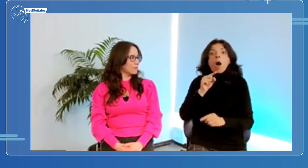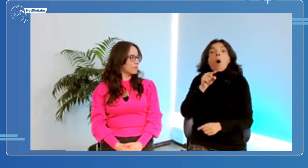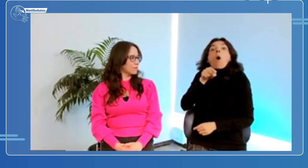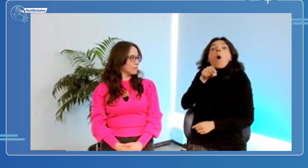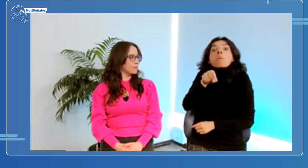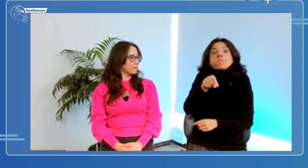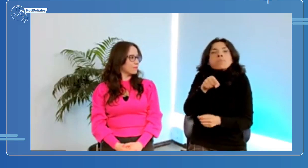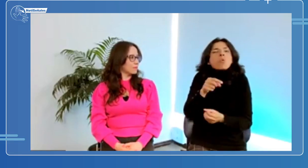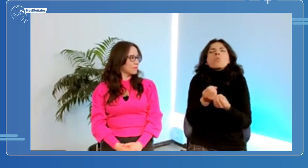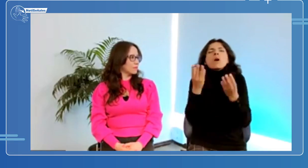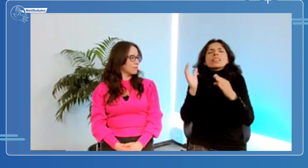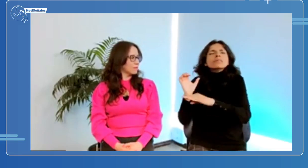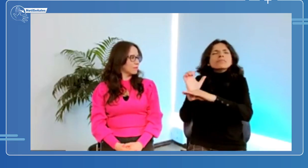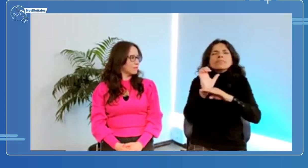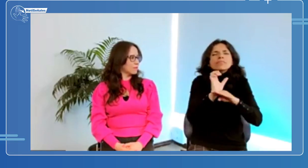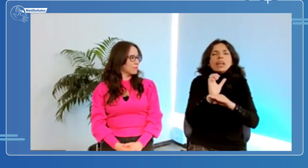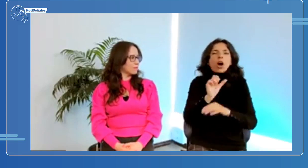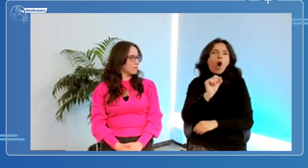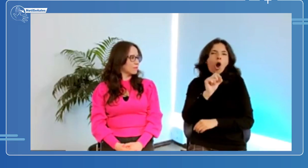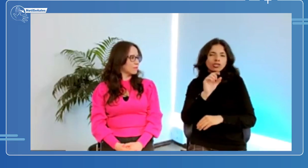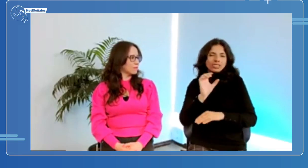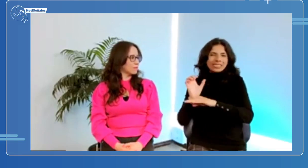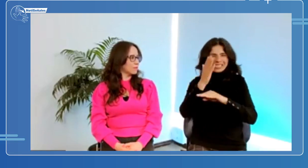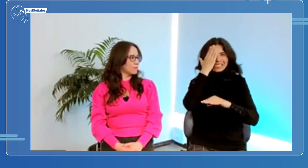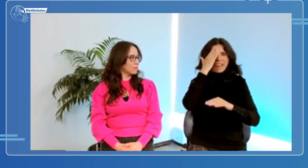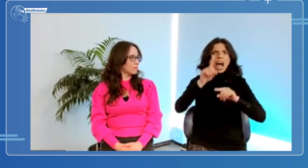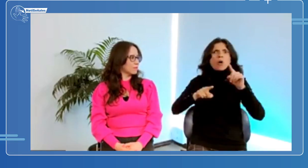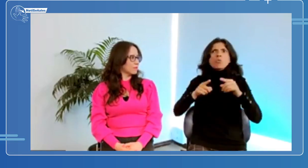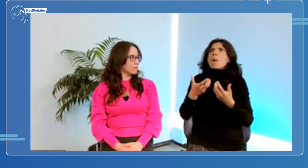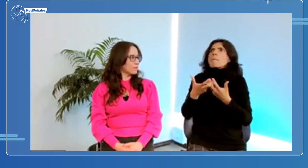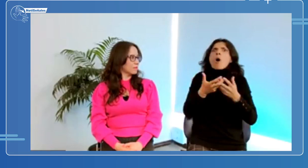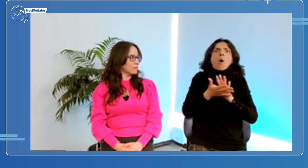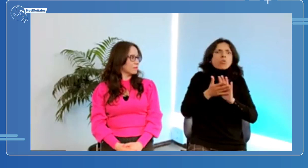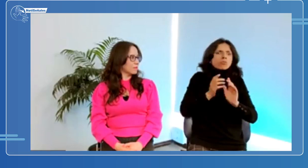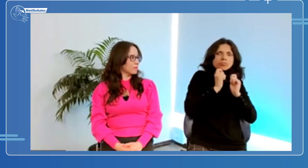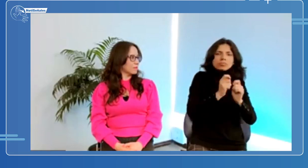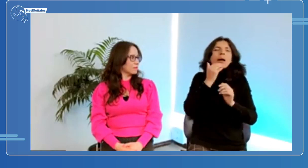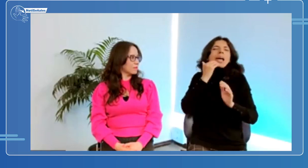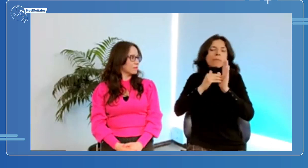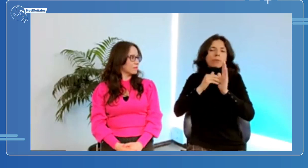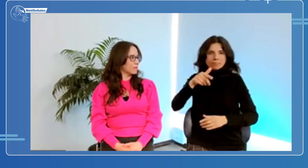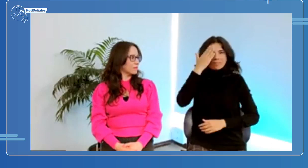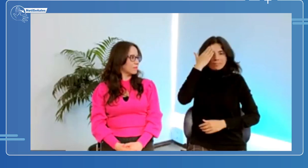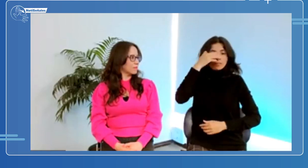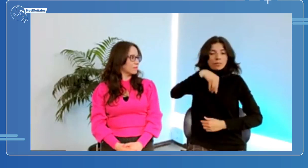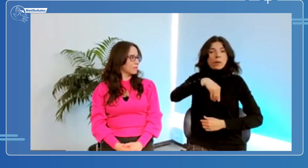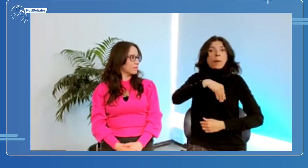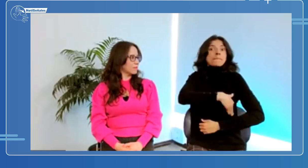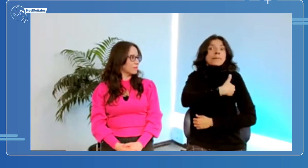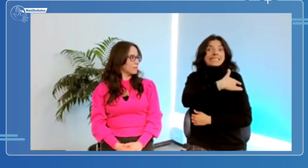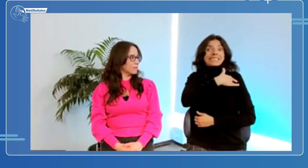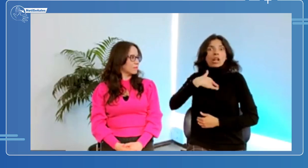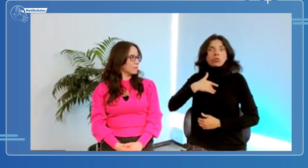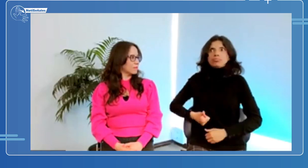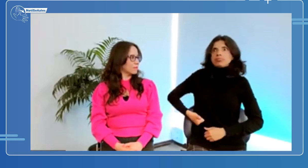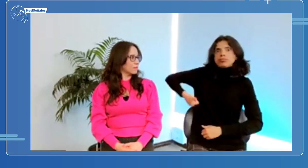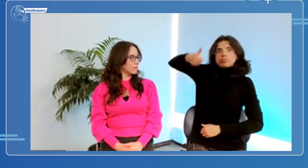25 términos. De estos términos, de 11 entidades, porque pues son entidades. Por ejemplo,